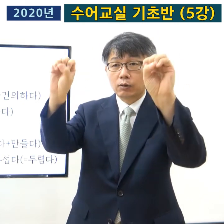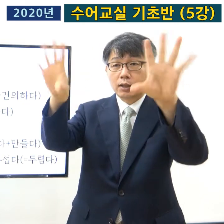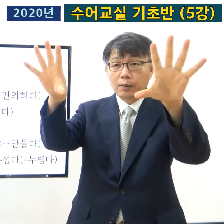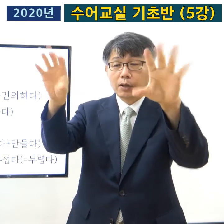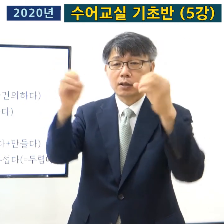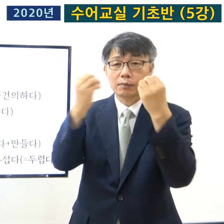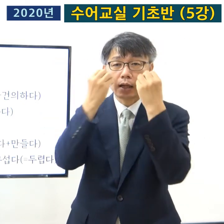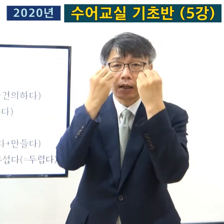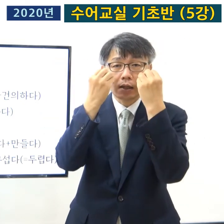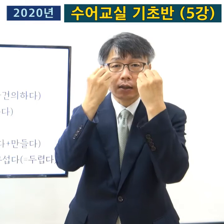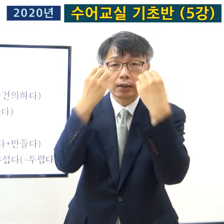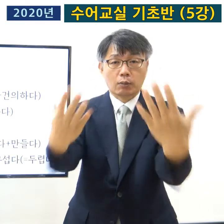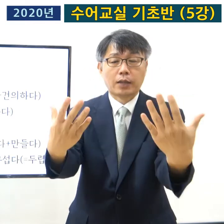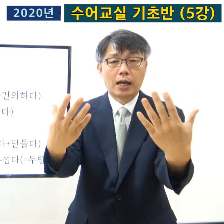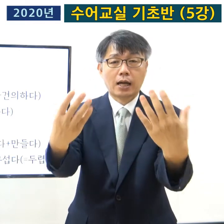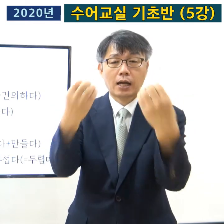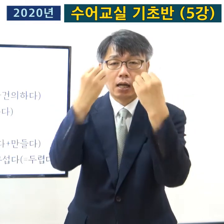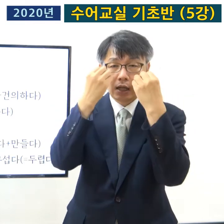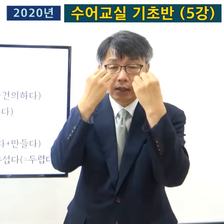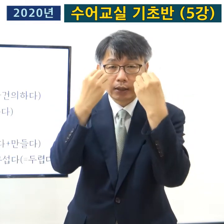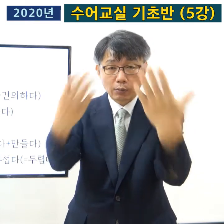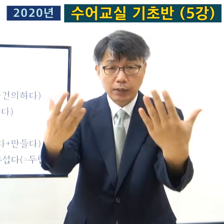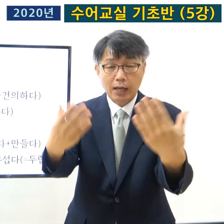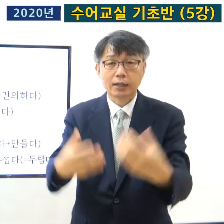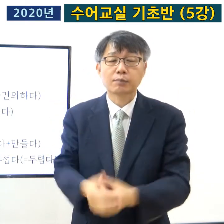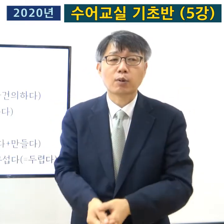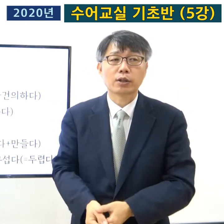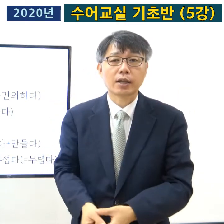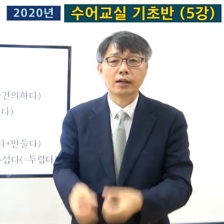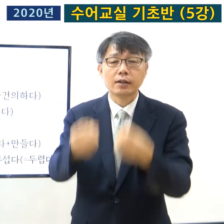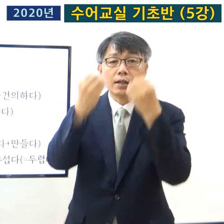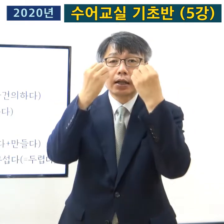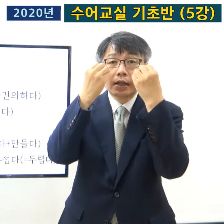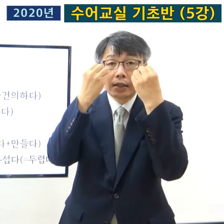탁 펴는 겁니다. 새롭다 이런 표현인데요.